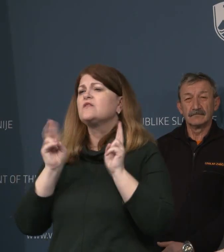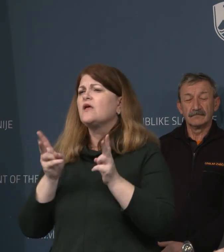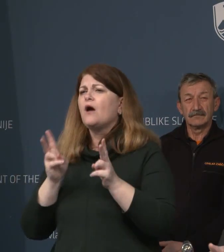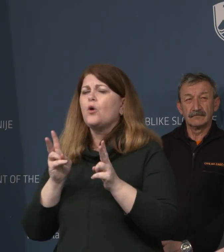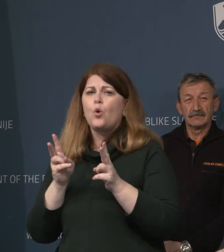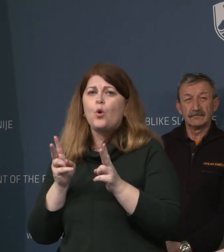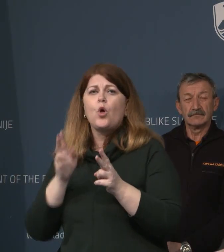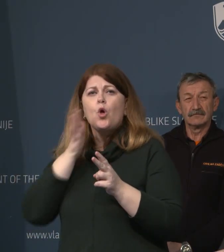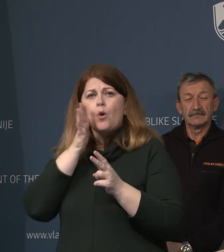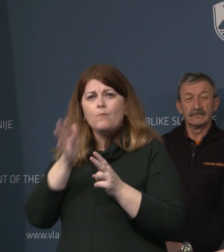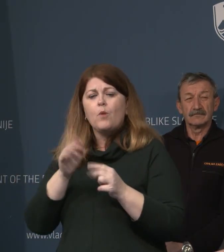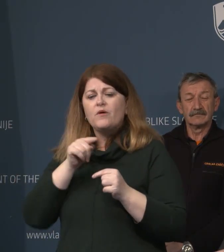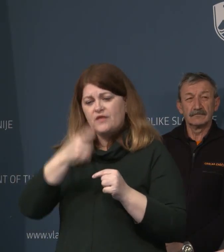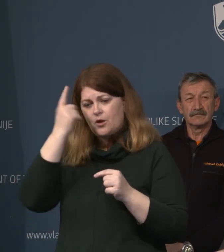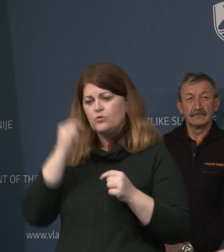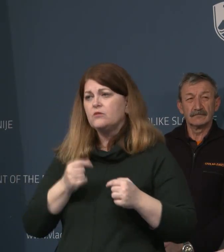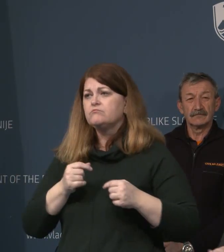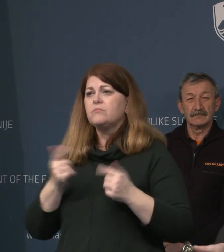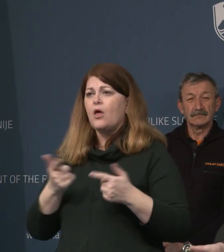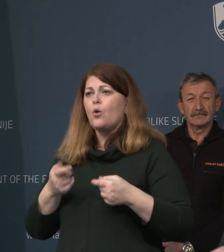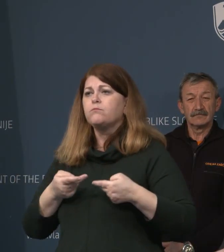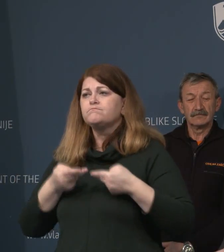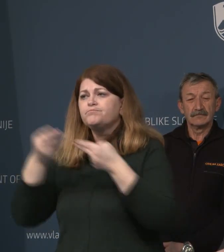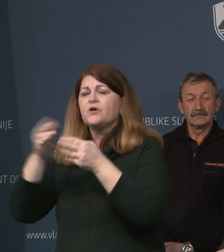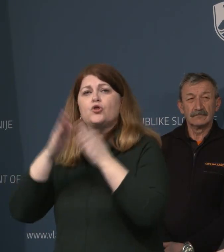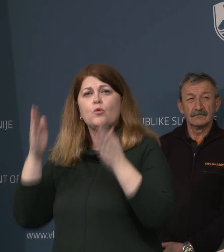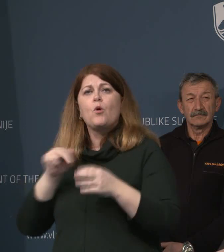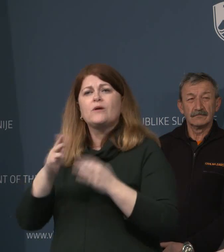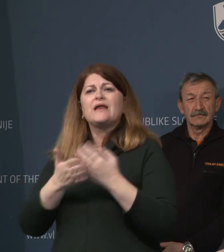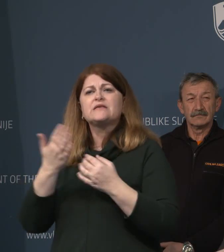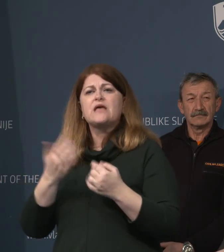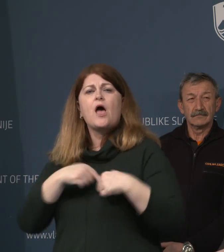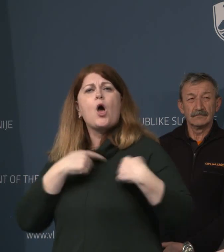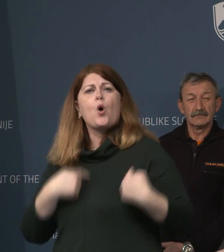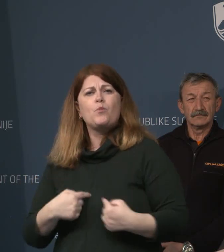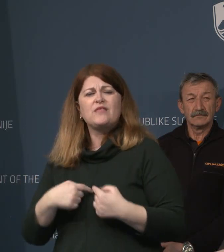bomo spravili te ljudi domov. Gre za humanitarni problem,